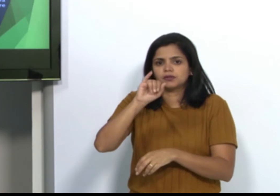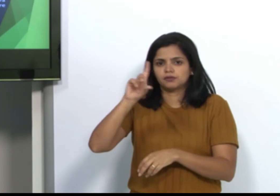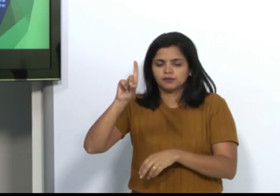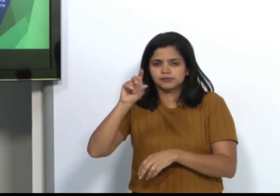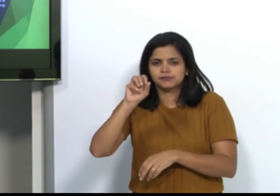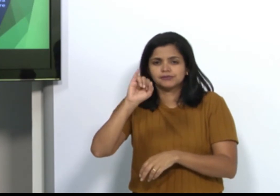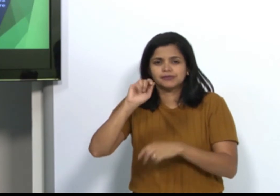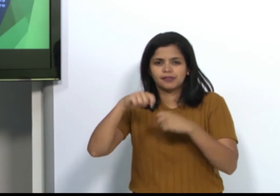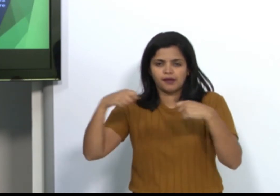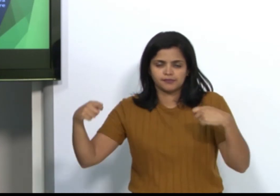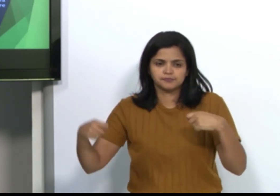Veja o slide,